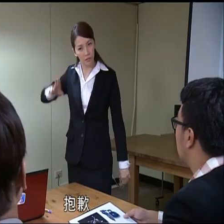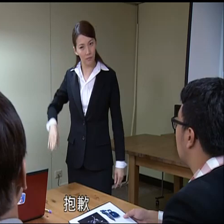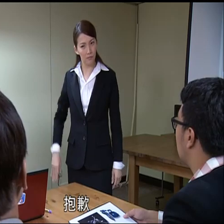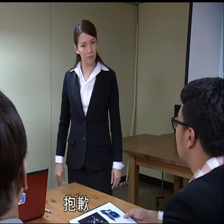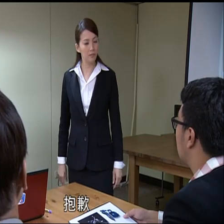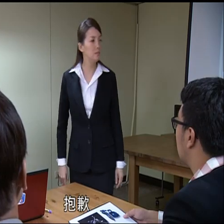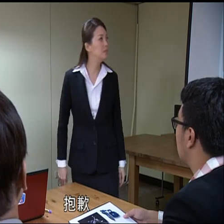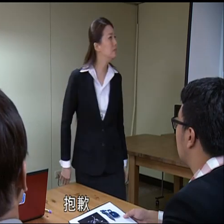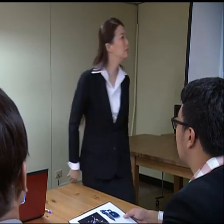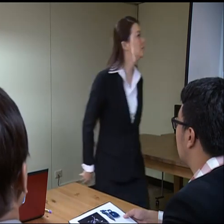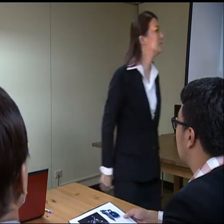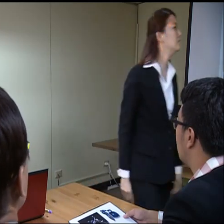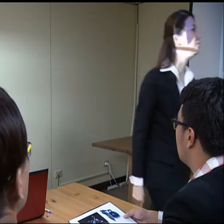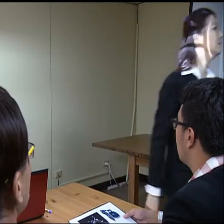歉。